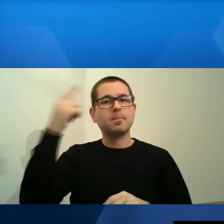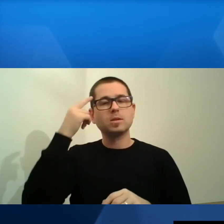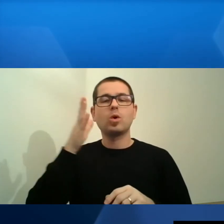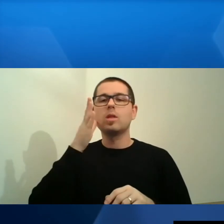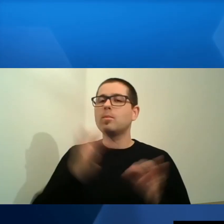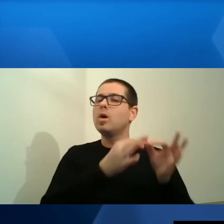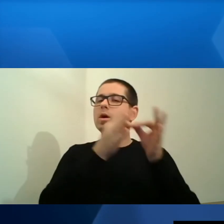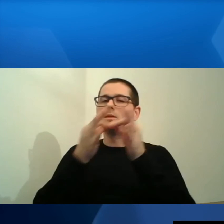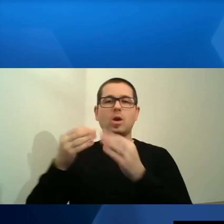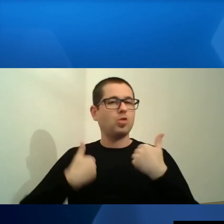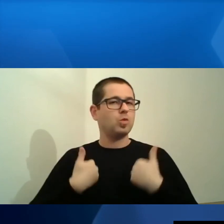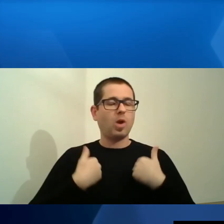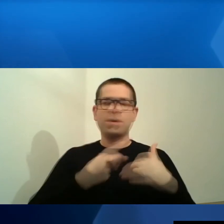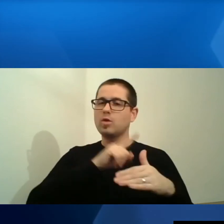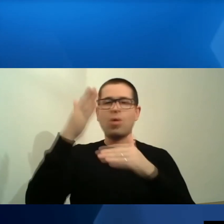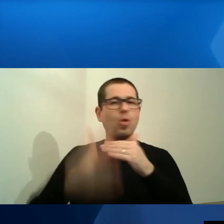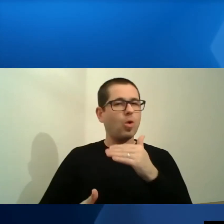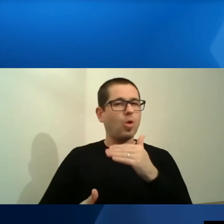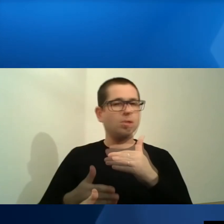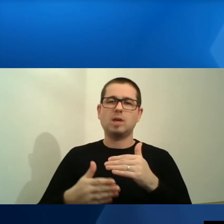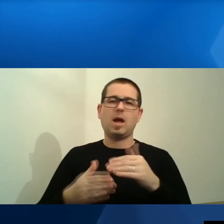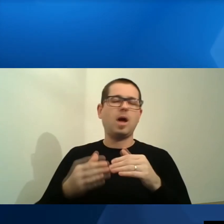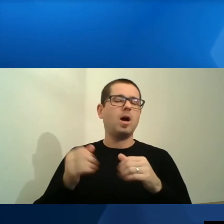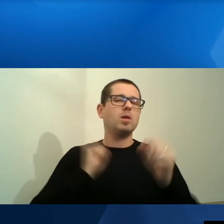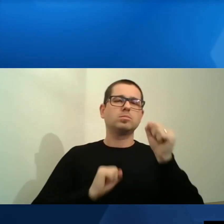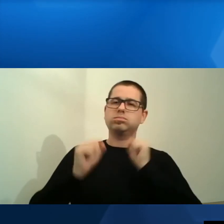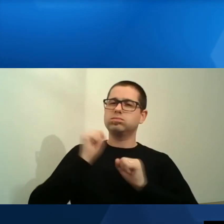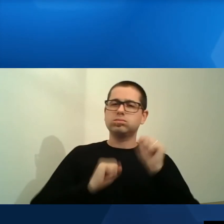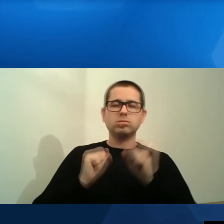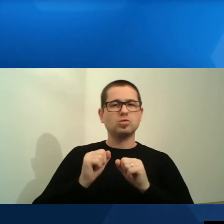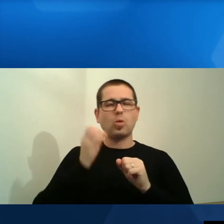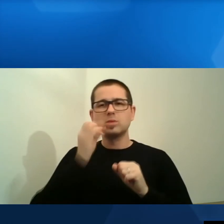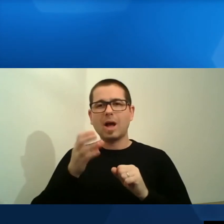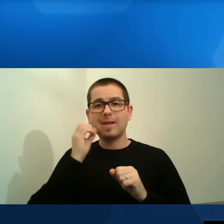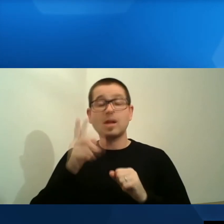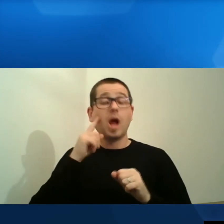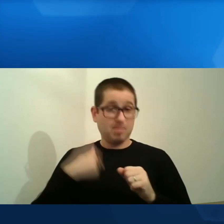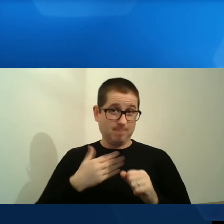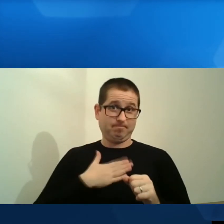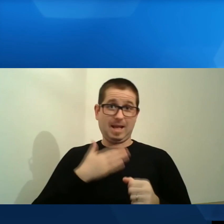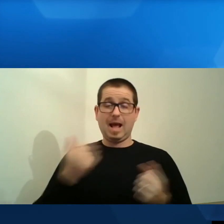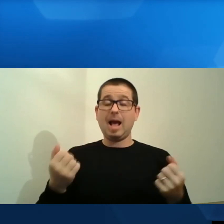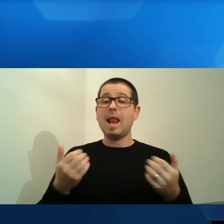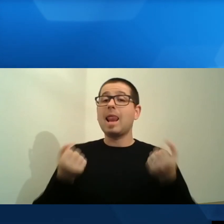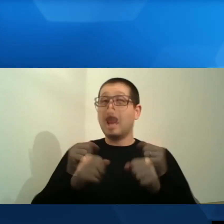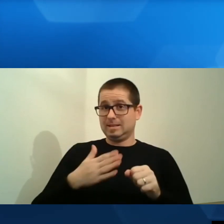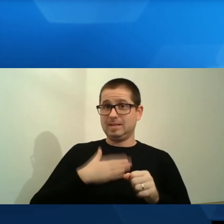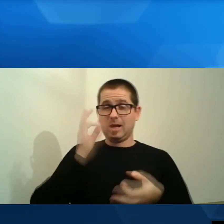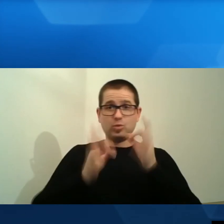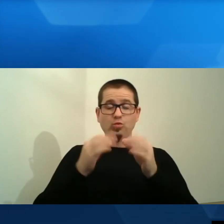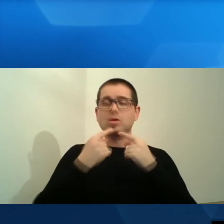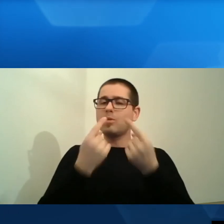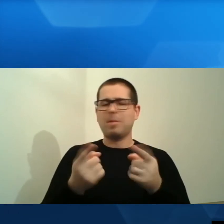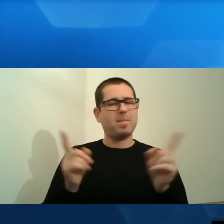življenja uničevalo dneve, ampak lahko iz lastne izkušnje povem, da pač temu ni